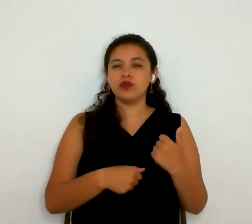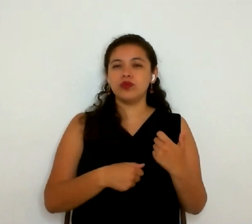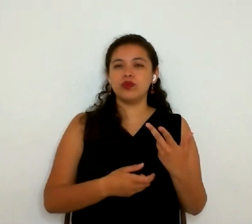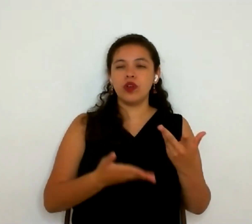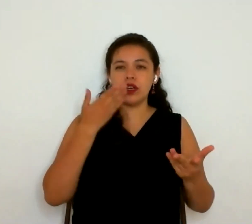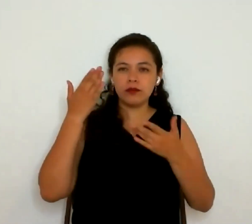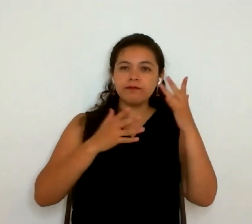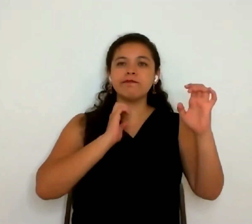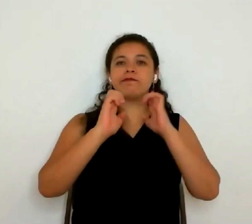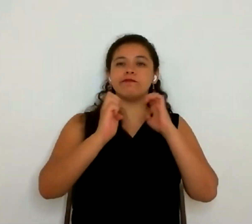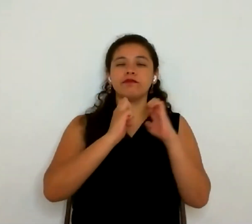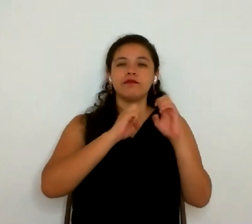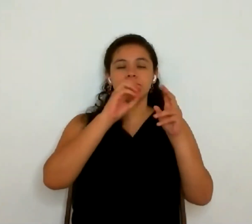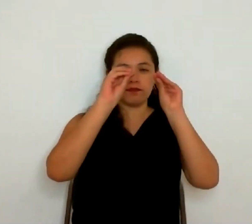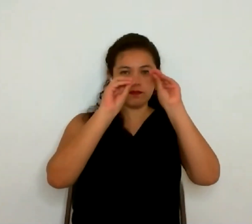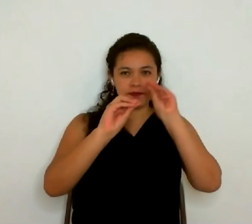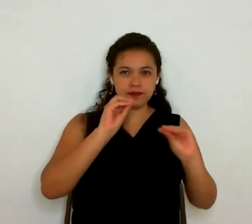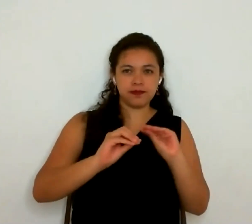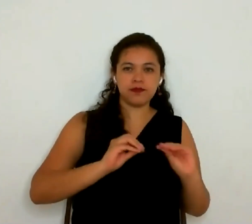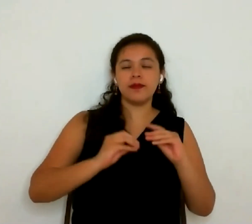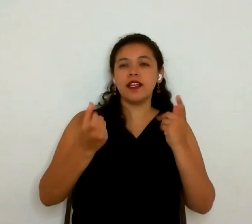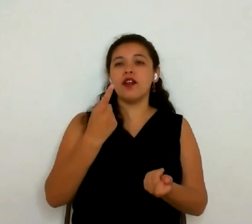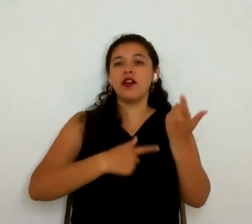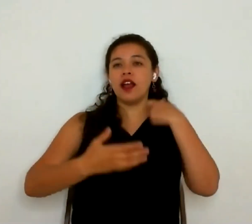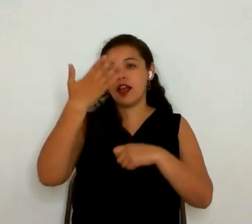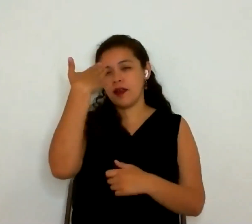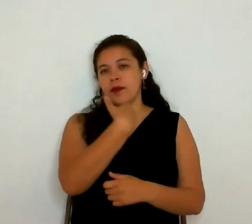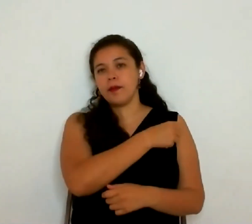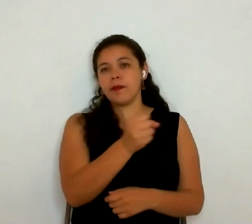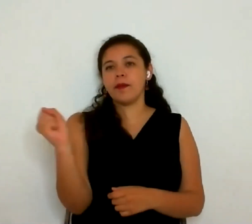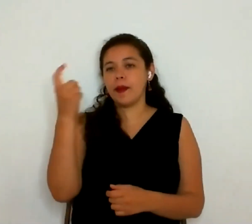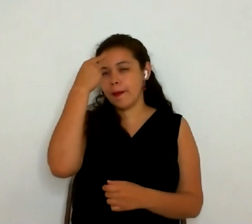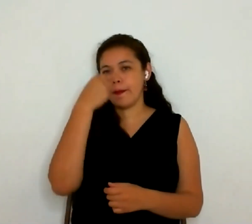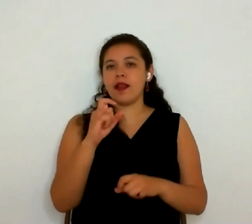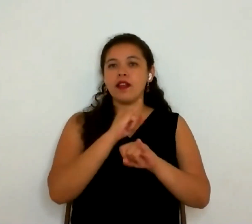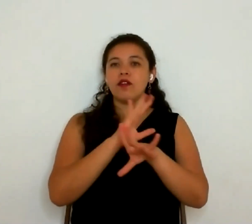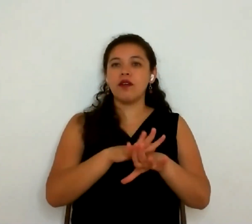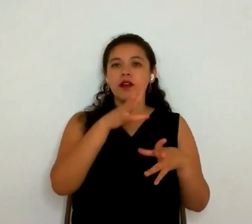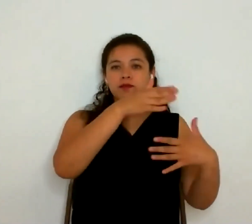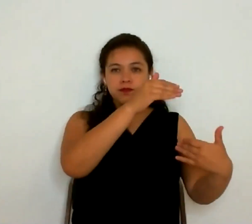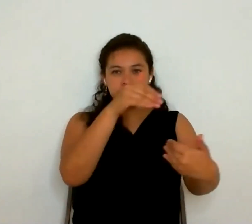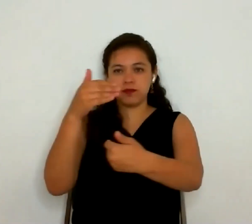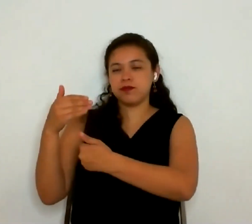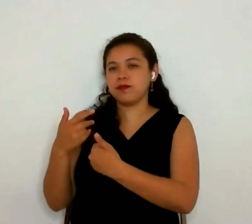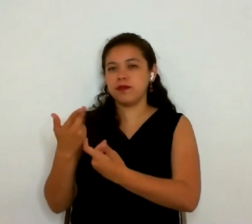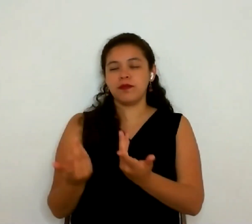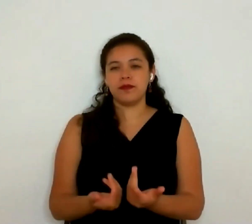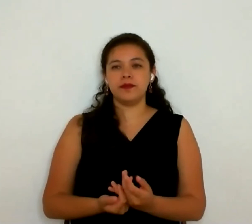entrevista y algunas habilidades para recuperar la información con el imprevista